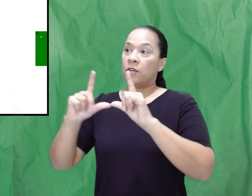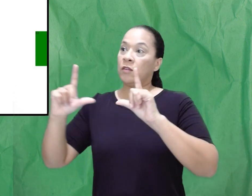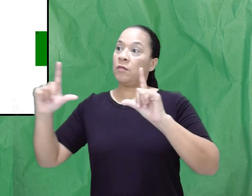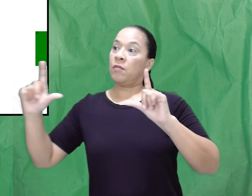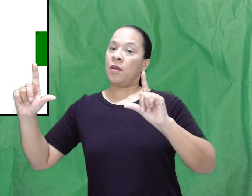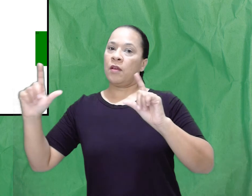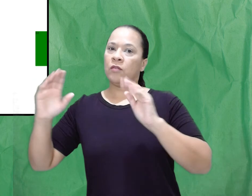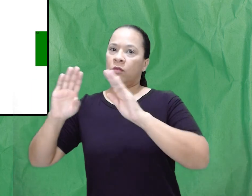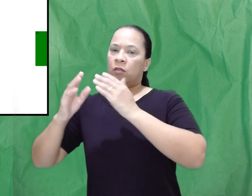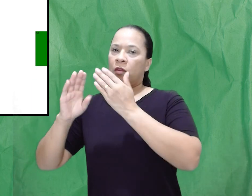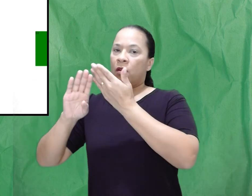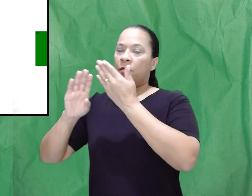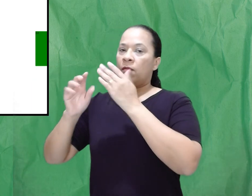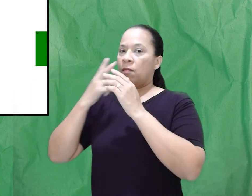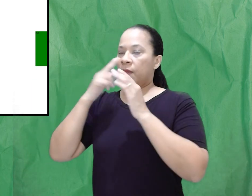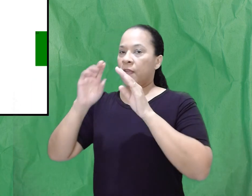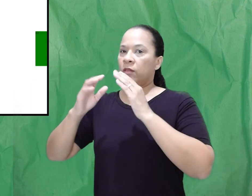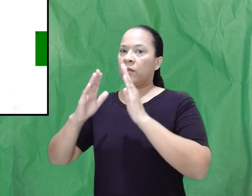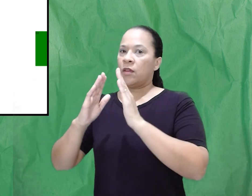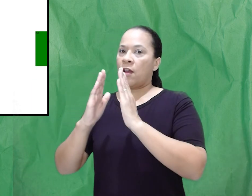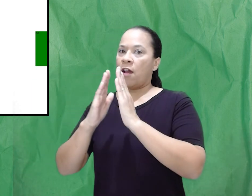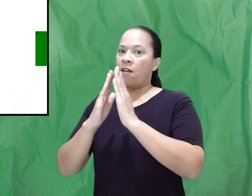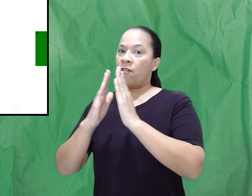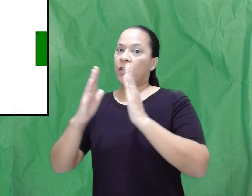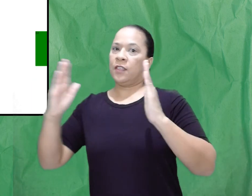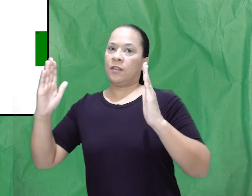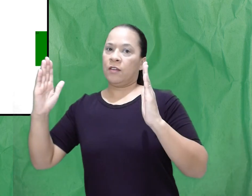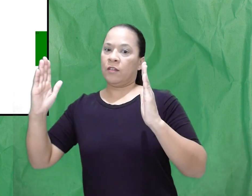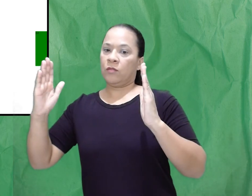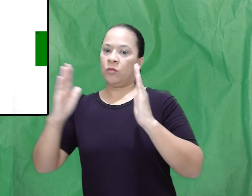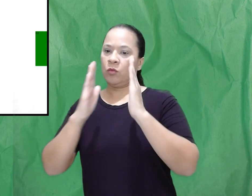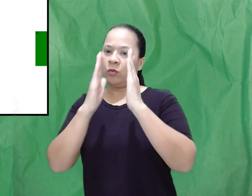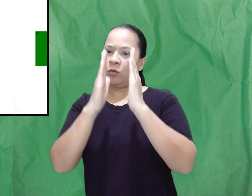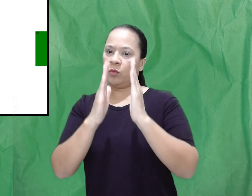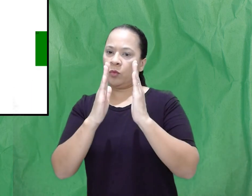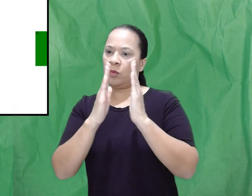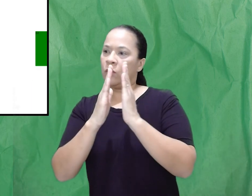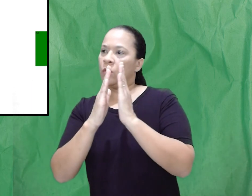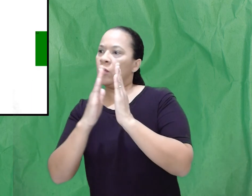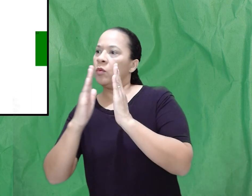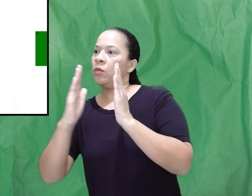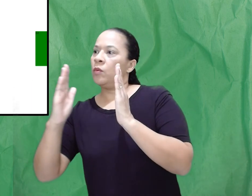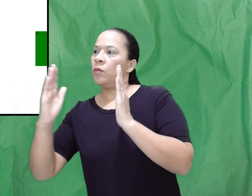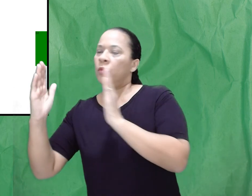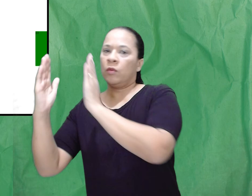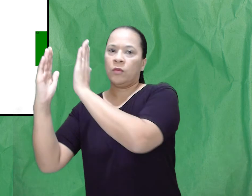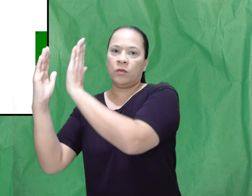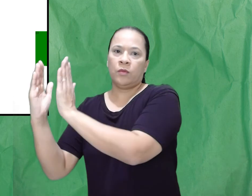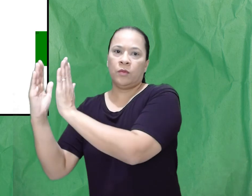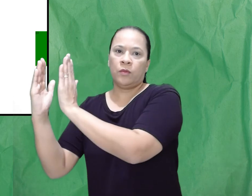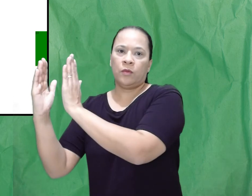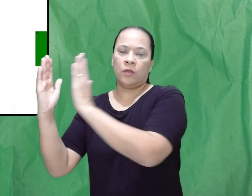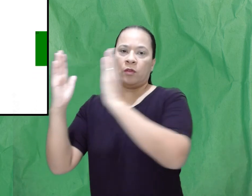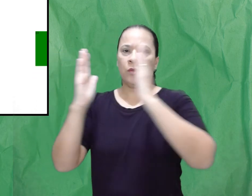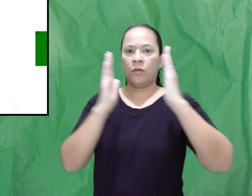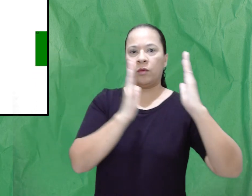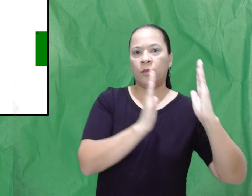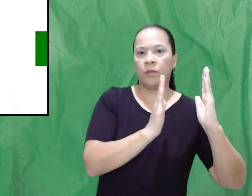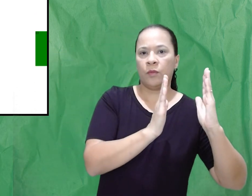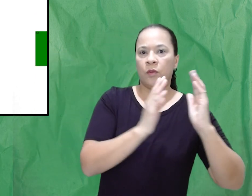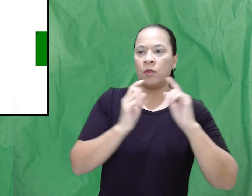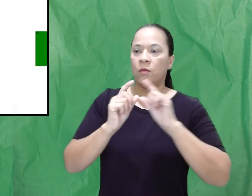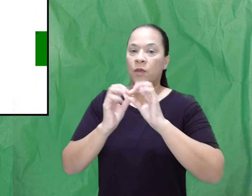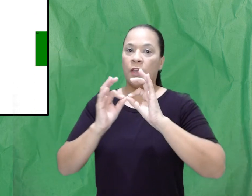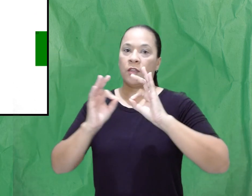também é bastante utilizado para construir alguns tipos de menu. Então, esse é o exemplo utilizando